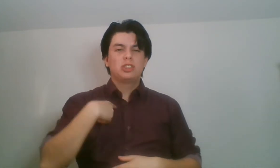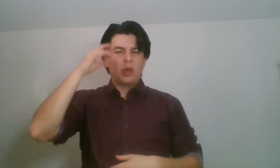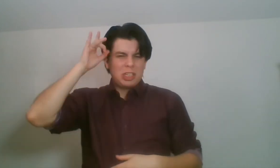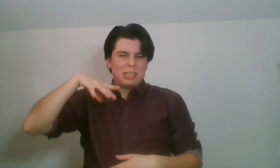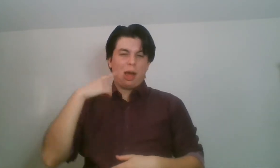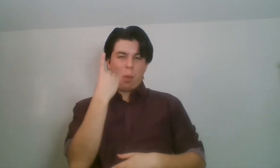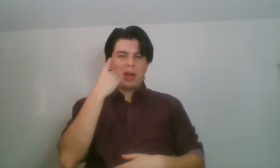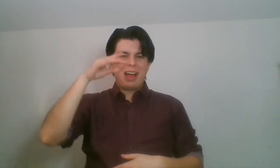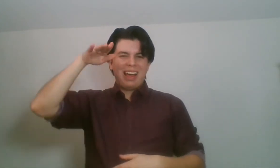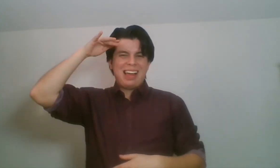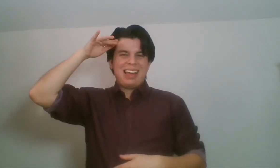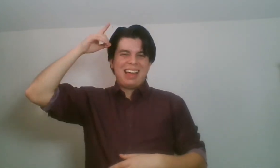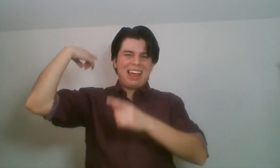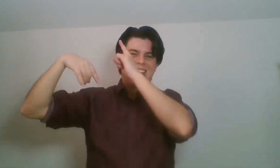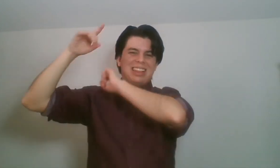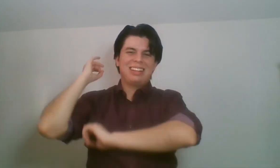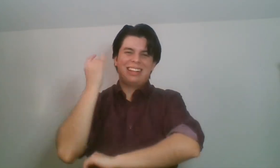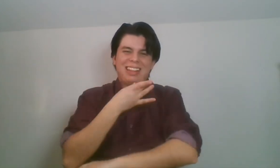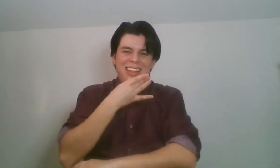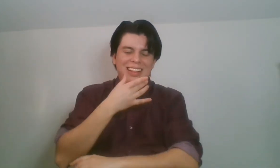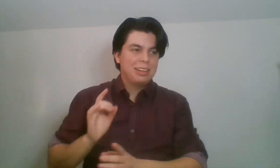Mira, yo sé una anécdota